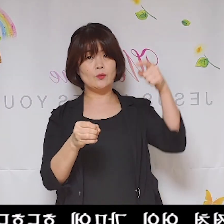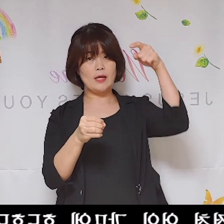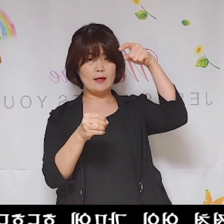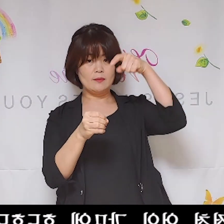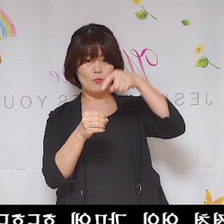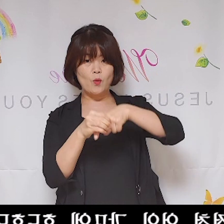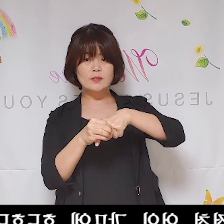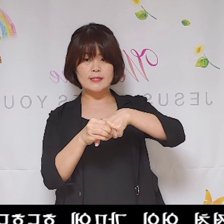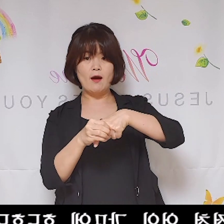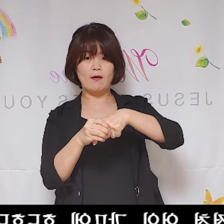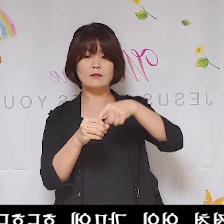이렇게 목적